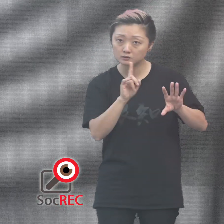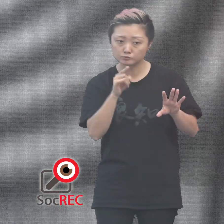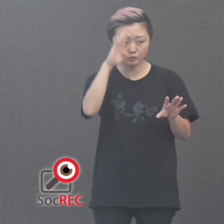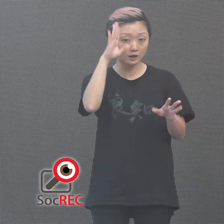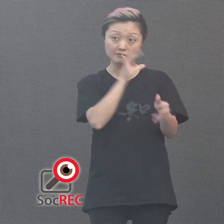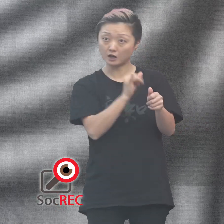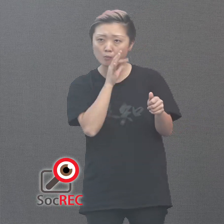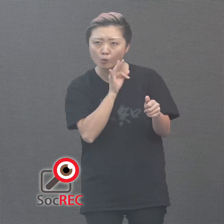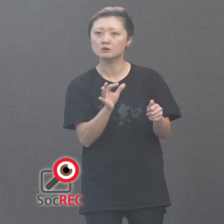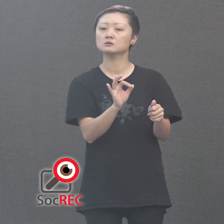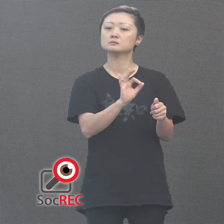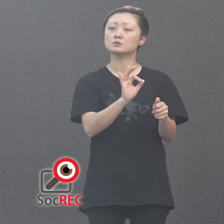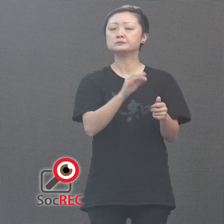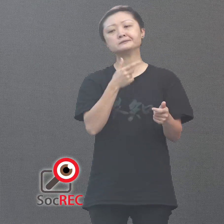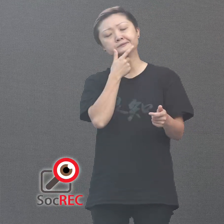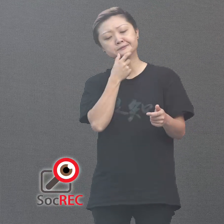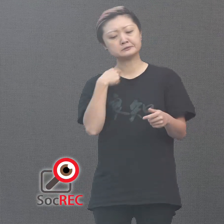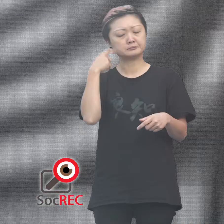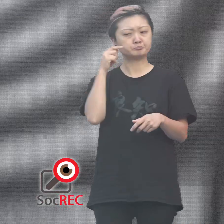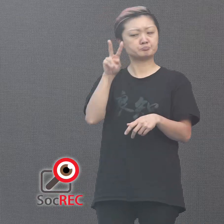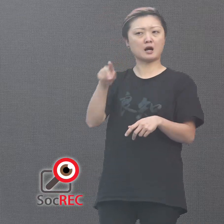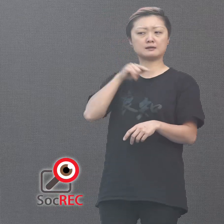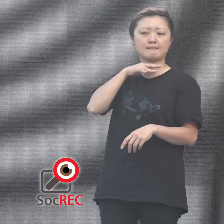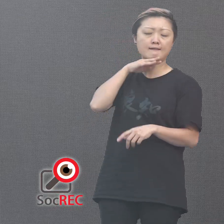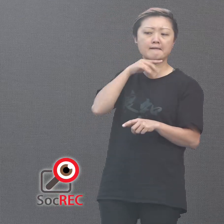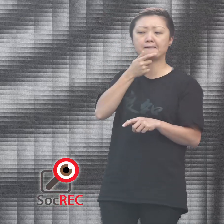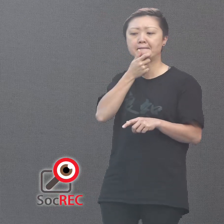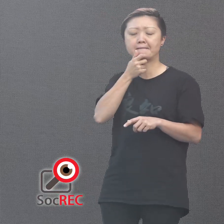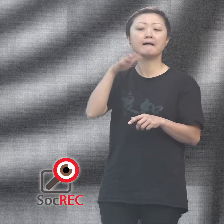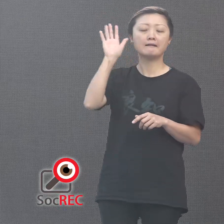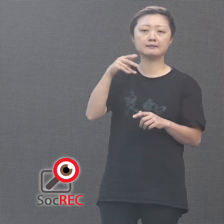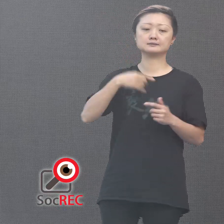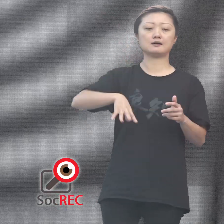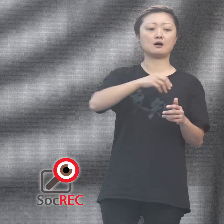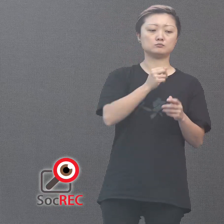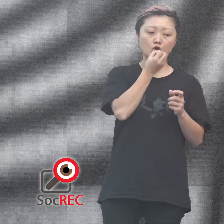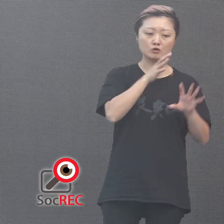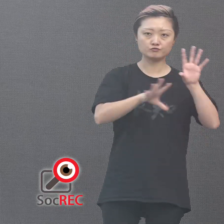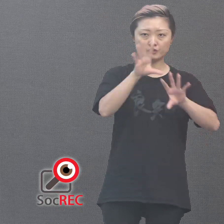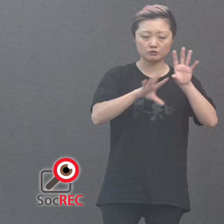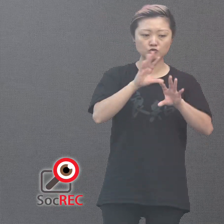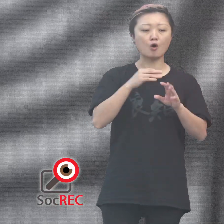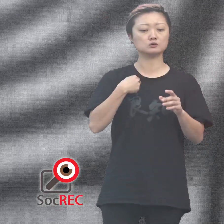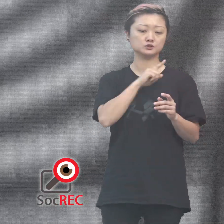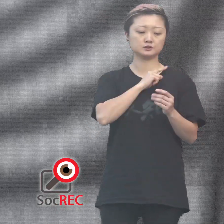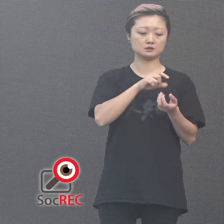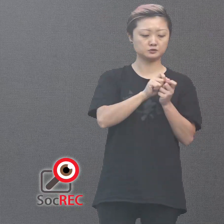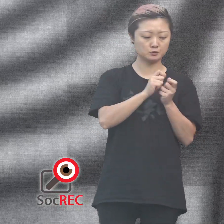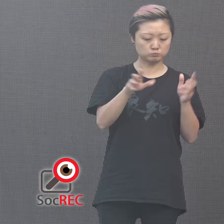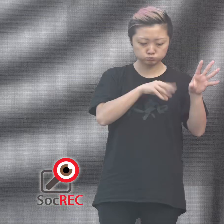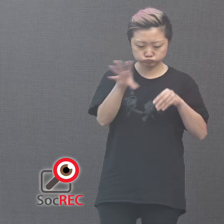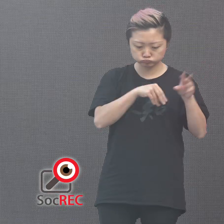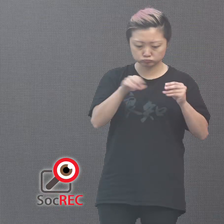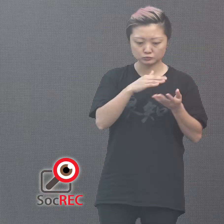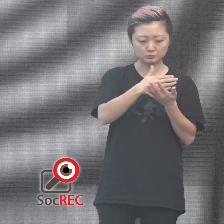呢個香港真實的現狀帶翻去聯合國入邊，亦都係將。他們有他們自己的講法啦，我亦都有我們去有